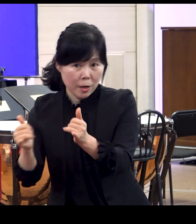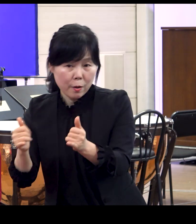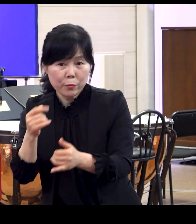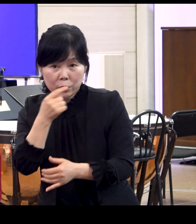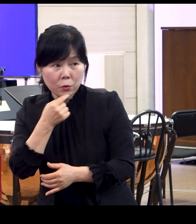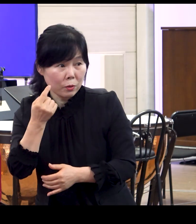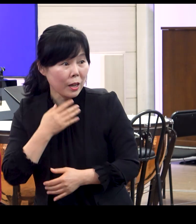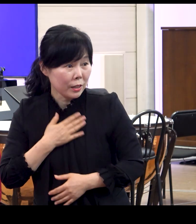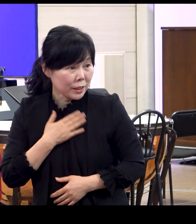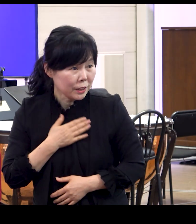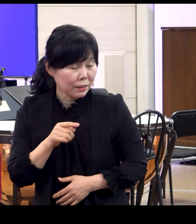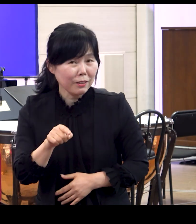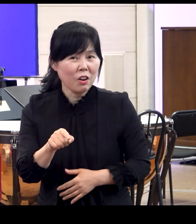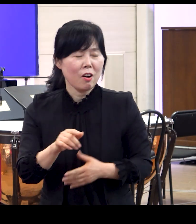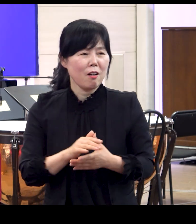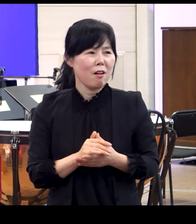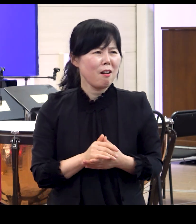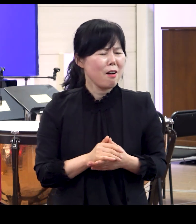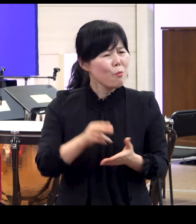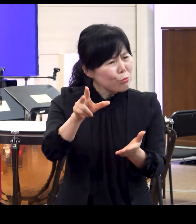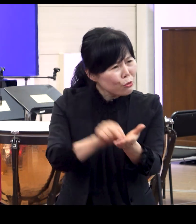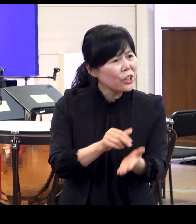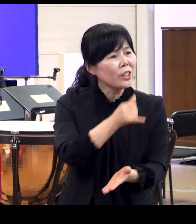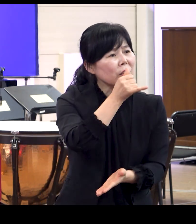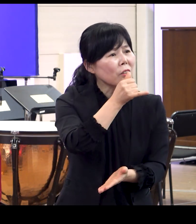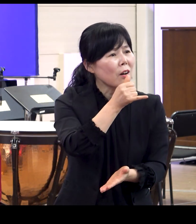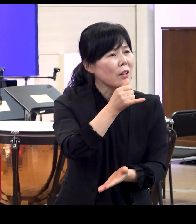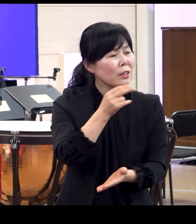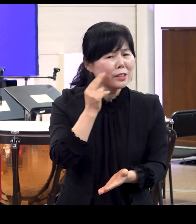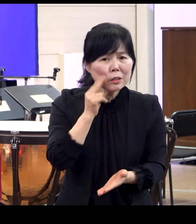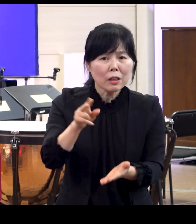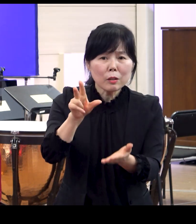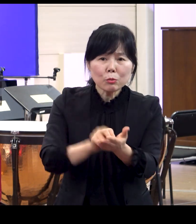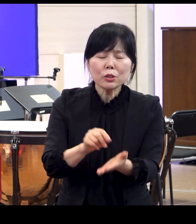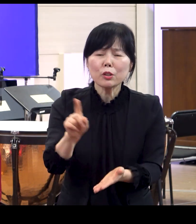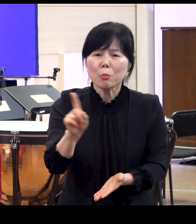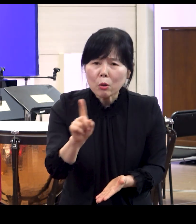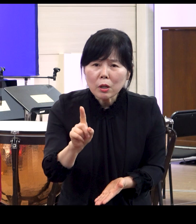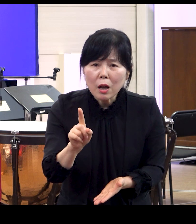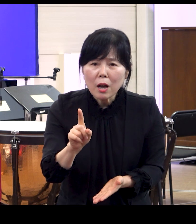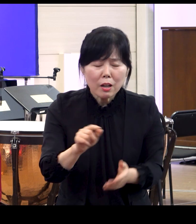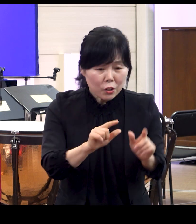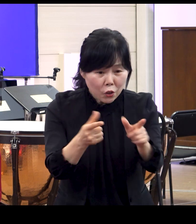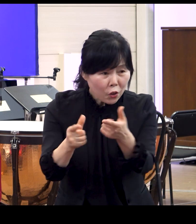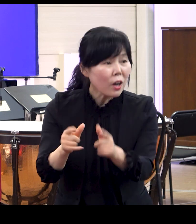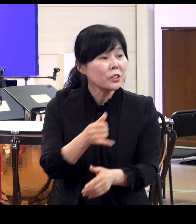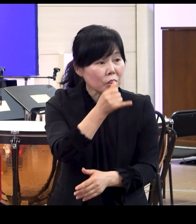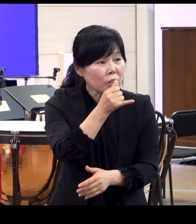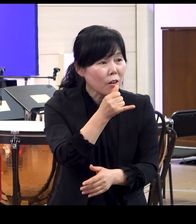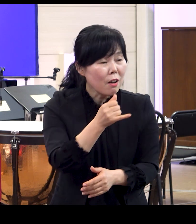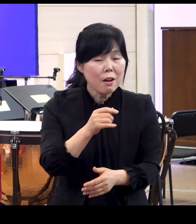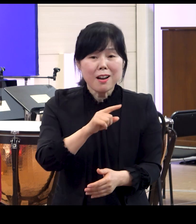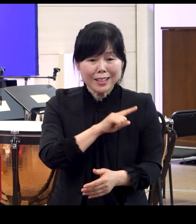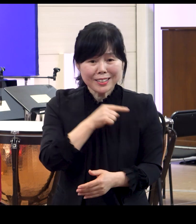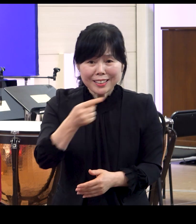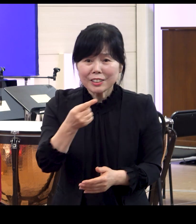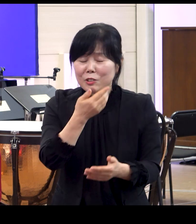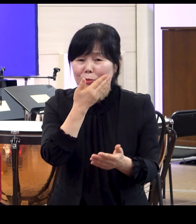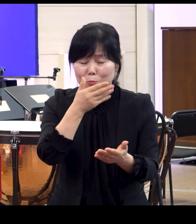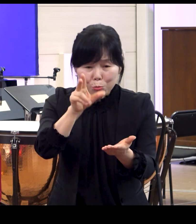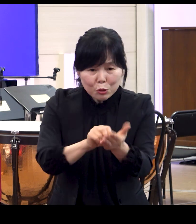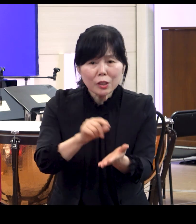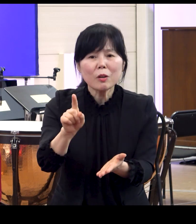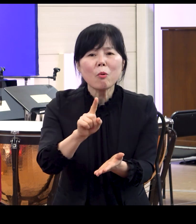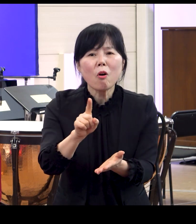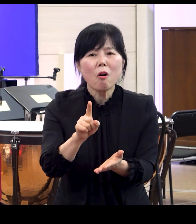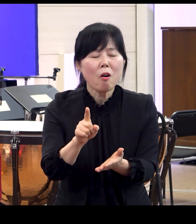진화론이 우리한테 준 그 폐해 중에서 가장 심각한 게 뭐냐? 여러 가지 있겠지만 제가 볼 때 가장 심각한 건